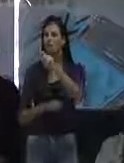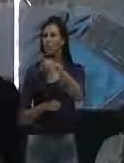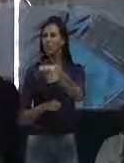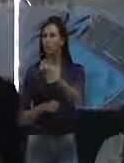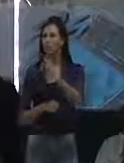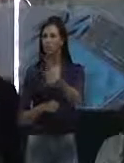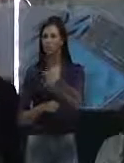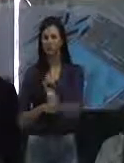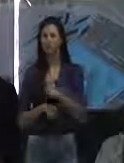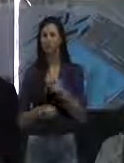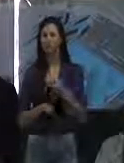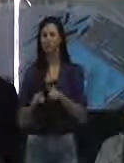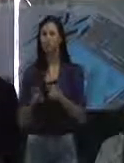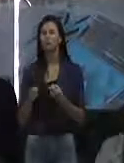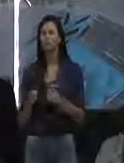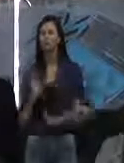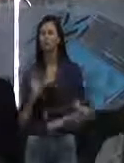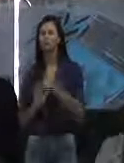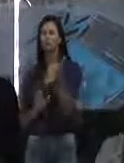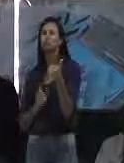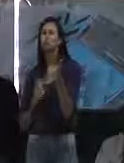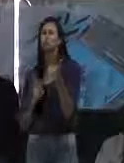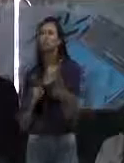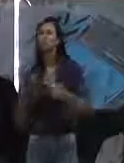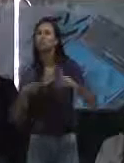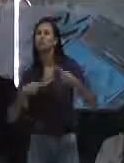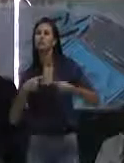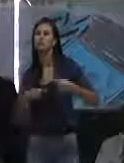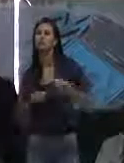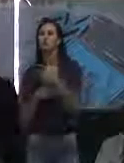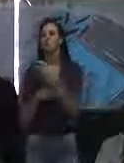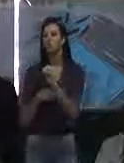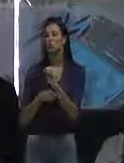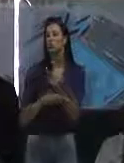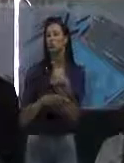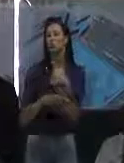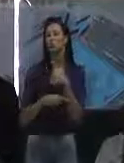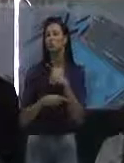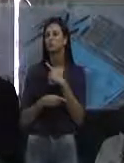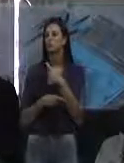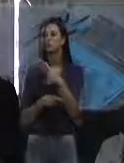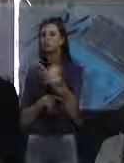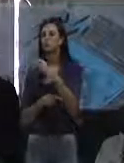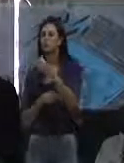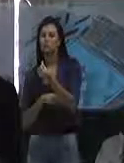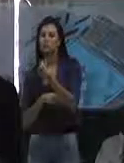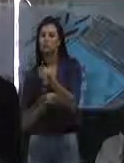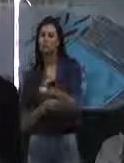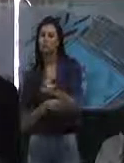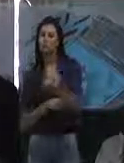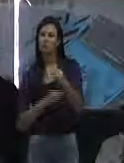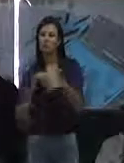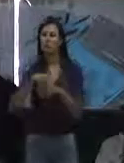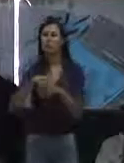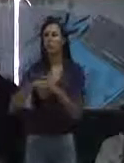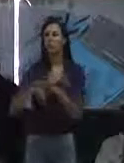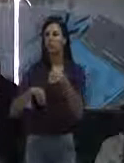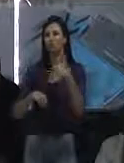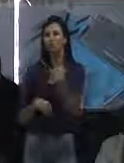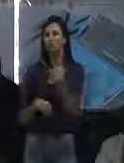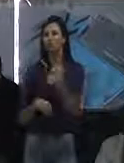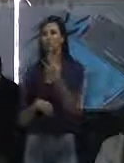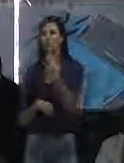Saí candidato a primeira vez no ano de 2000, obtive 379 votos. Segunda vez, obtive